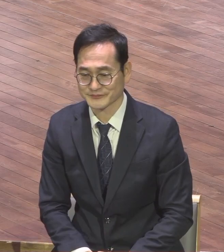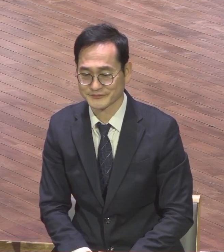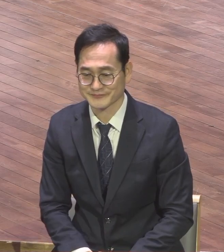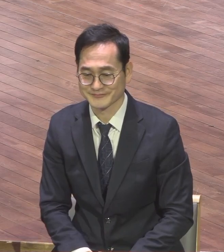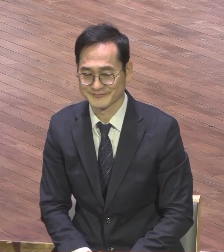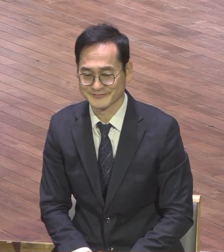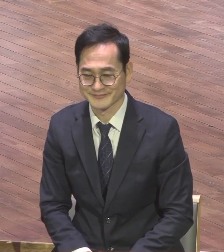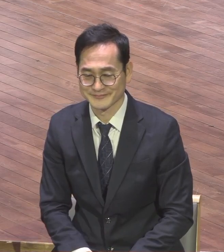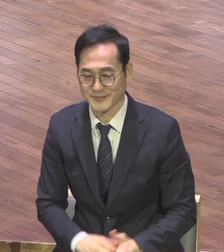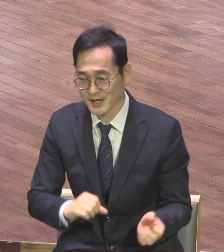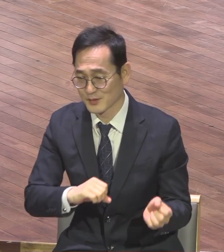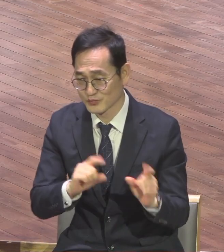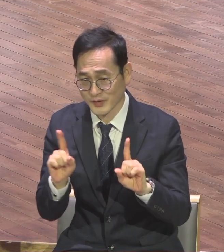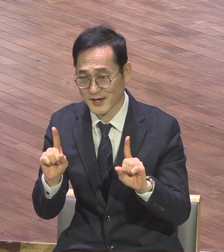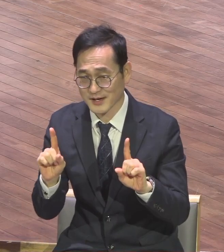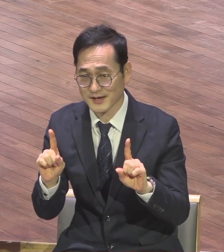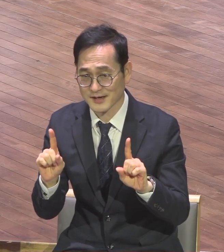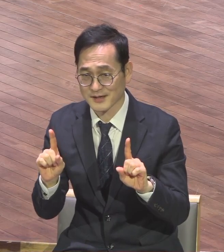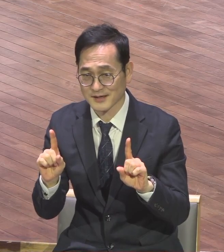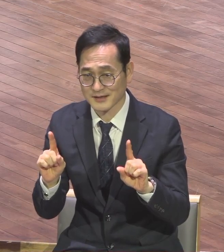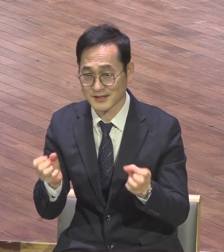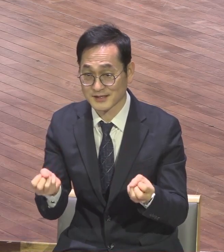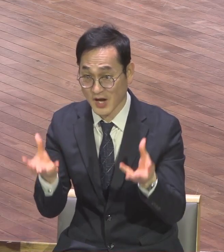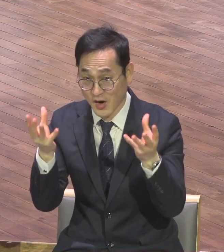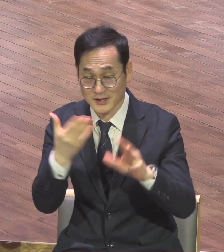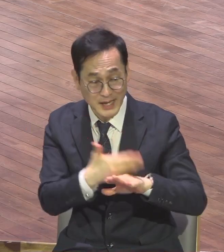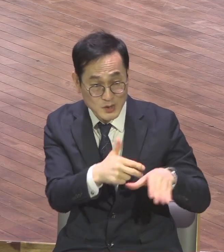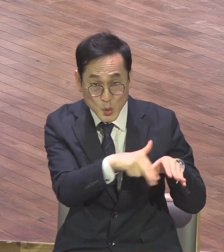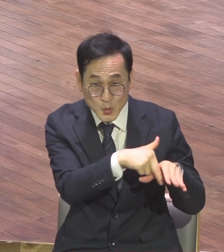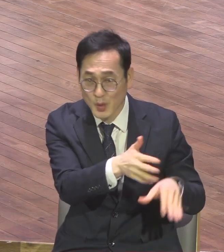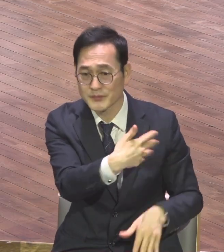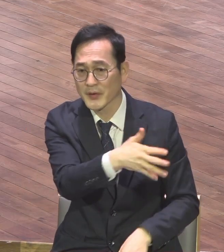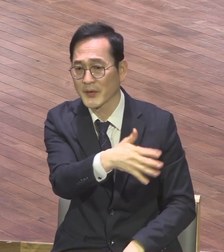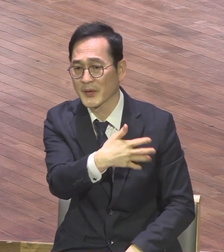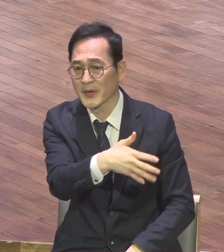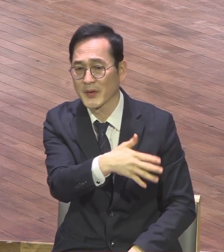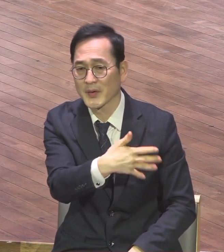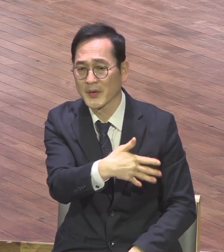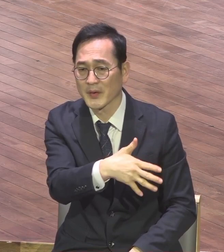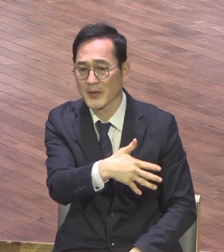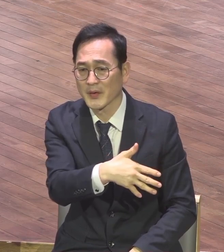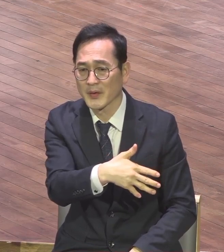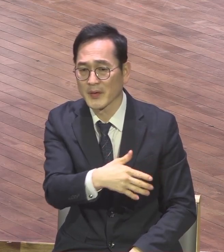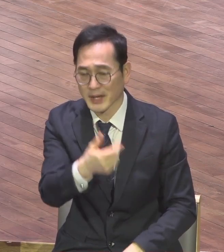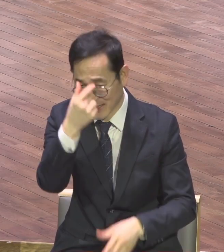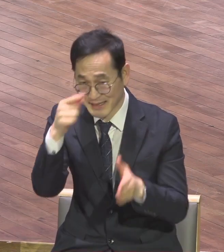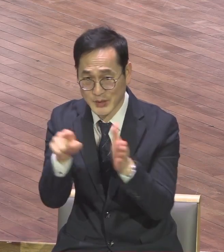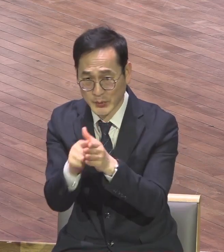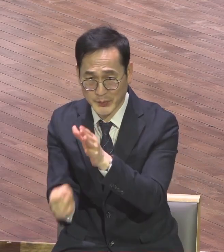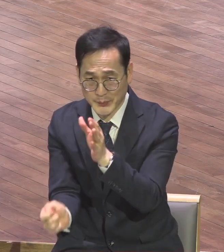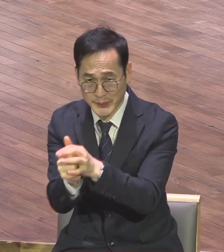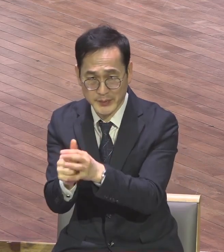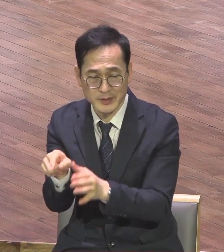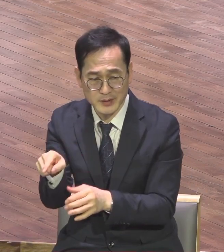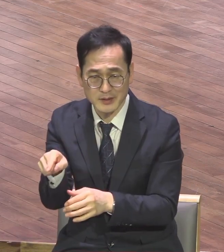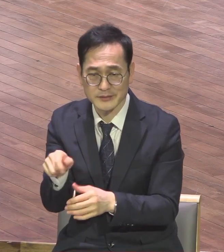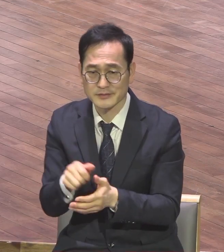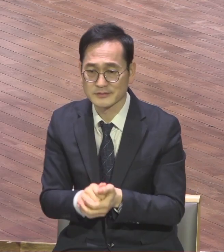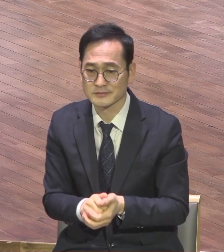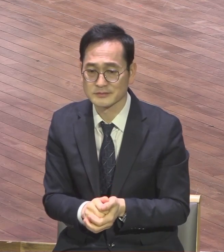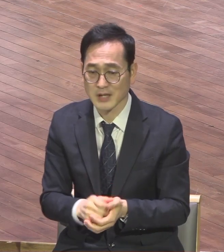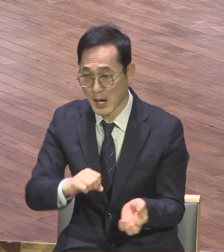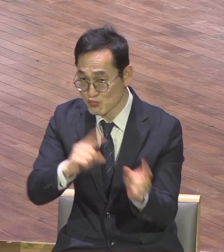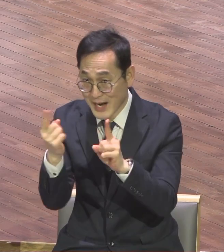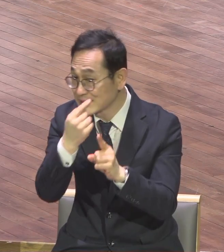특별히 이 부활절은요 다른 종교에는 없어요. 어느 종교에도 없습니다. 유일성의 저기가 기독교만